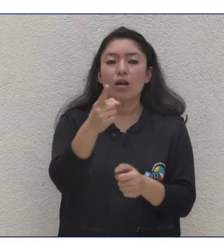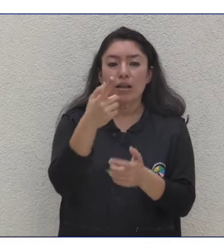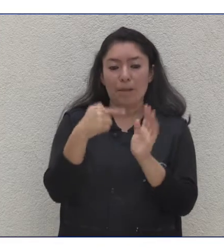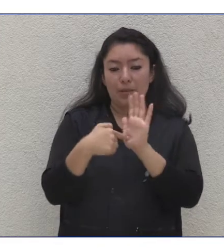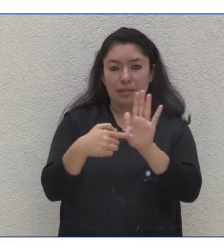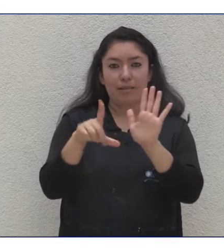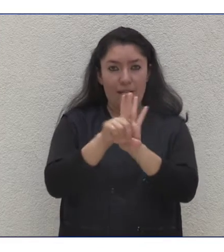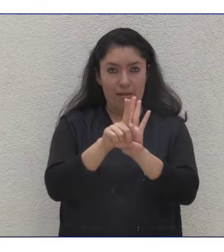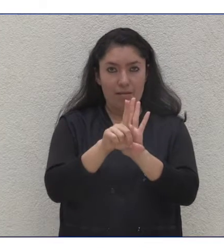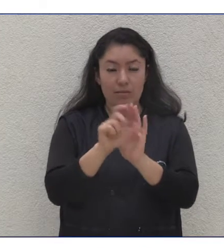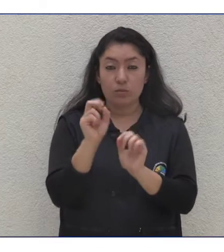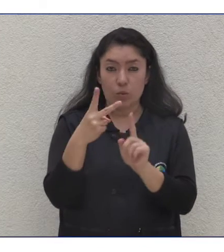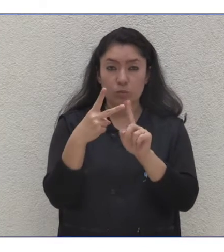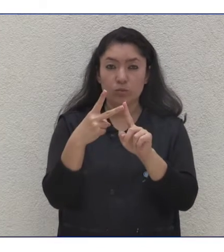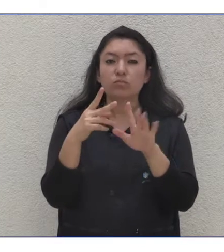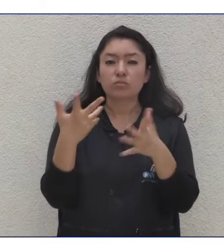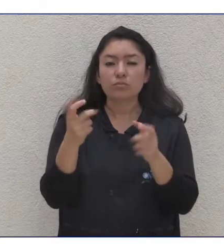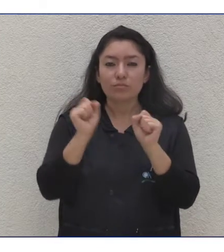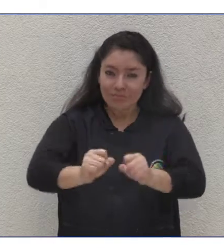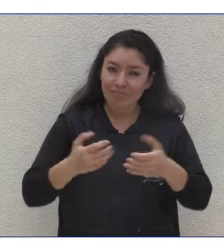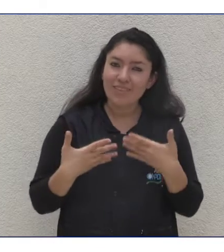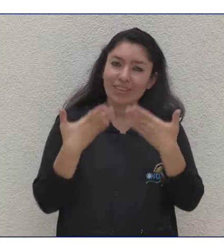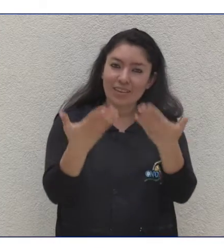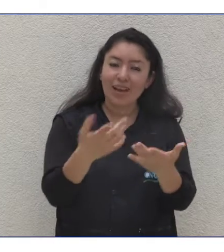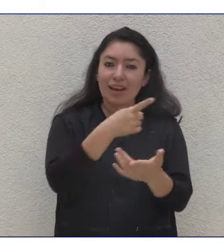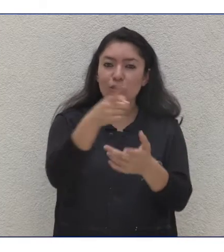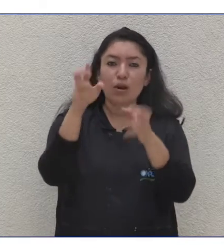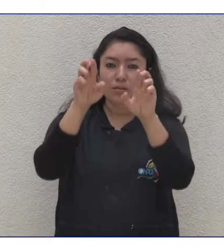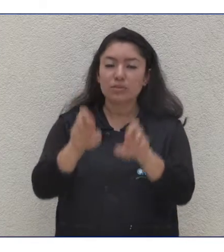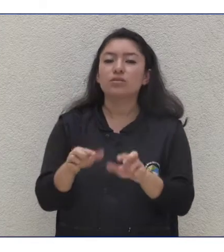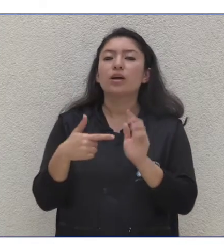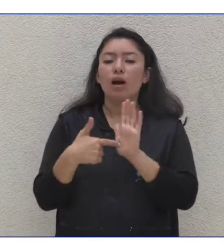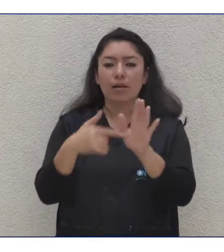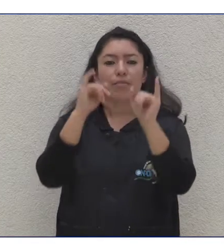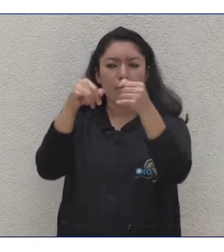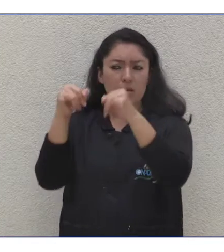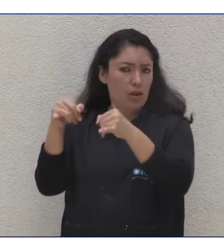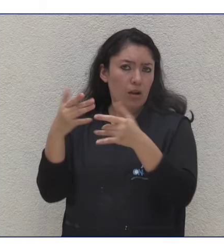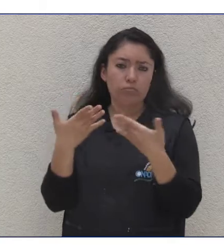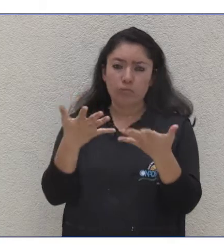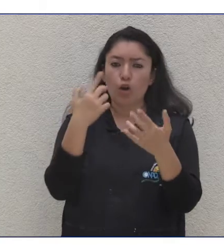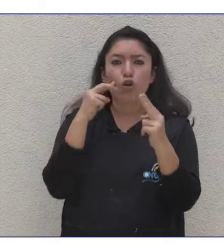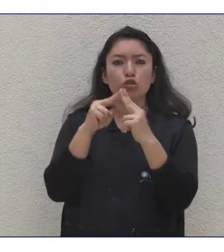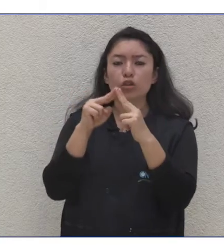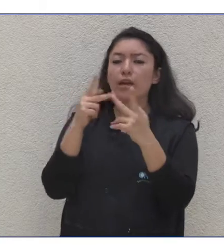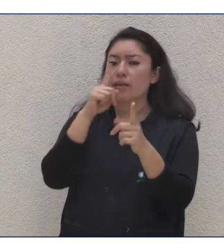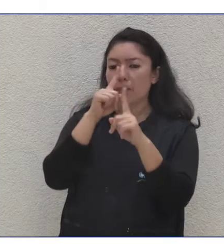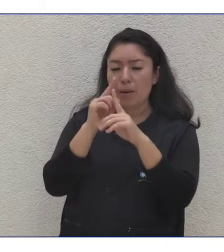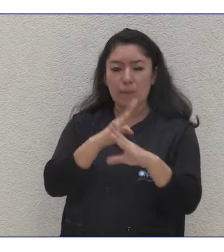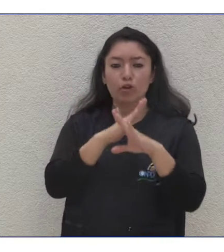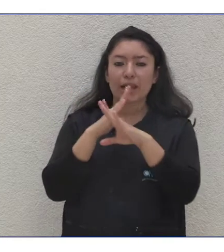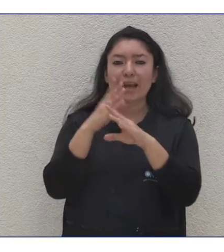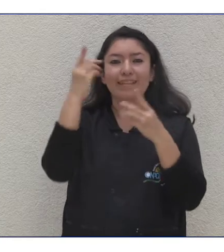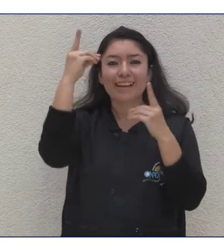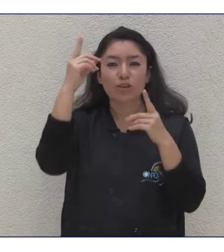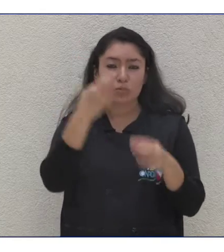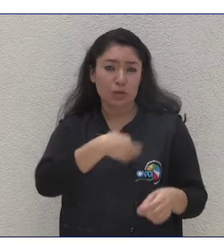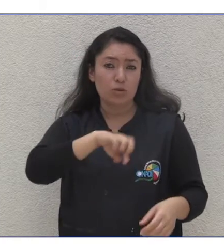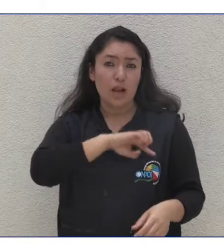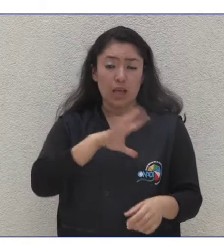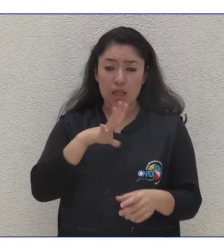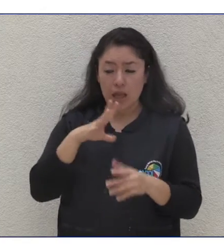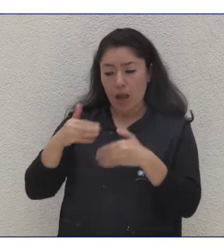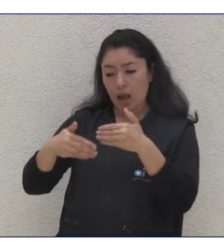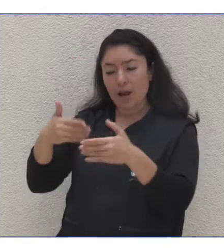por la presente ley. 2. Garantizar a toda persona individual el derecho a conocer y proteger los datos personales de lo que